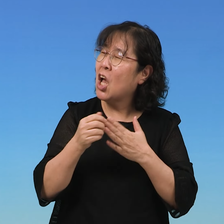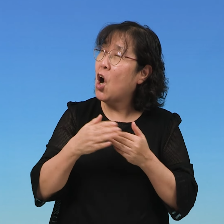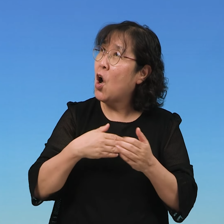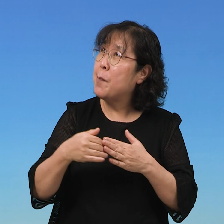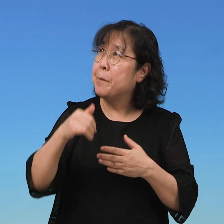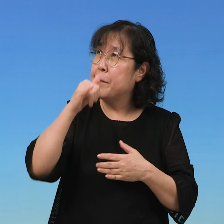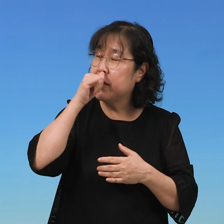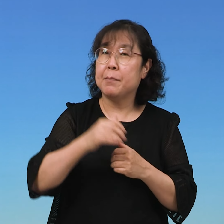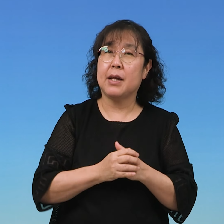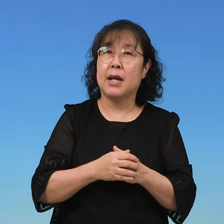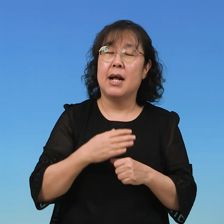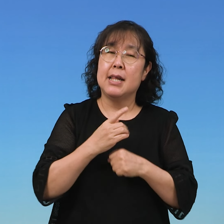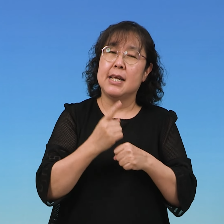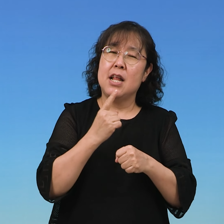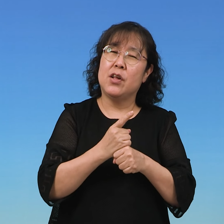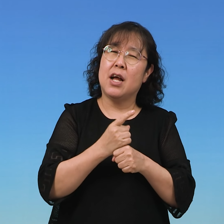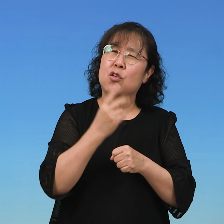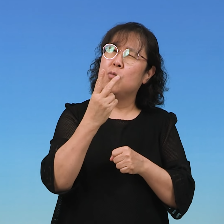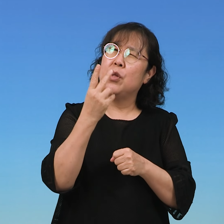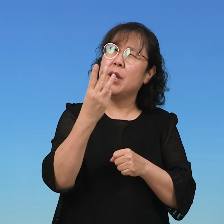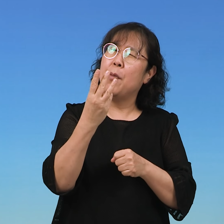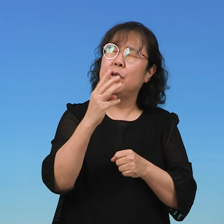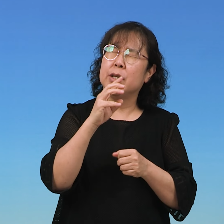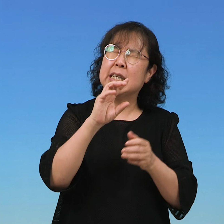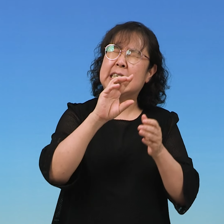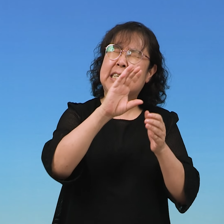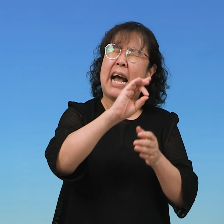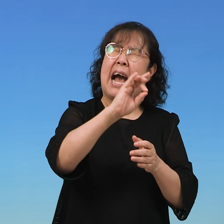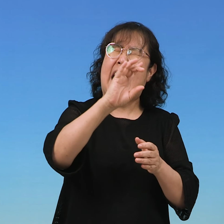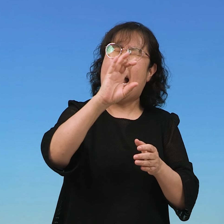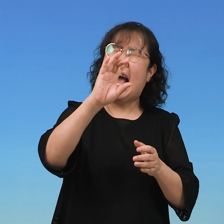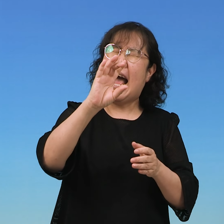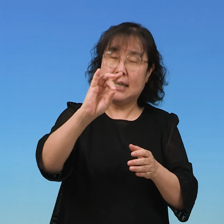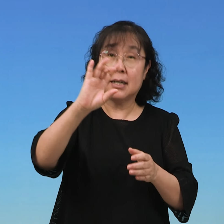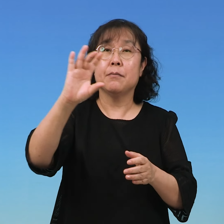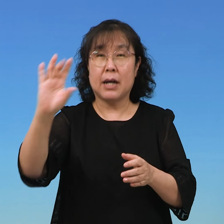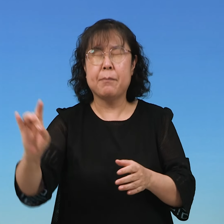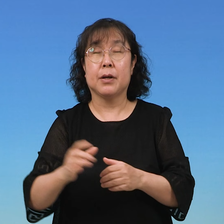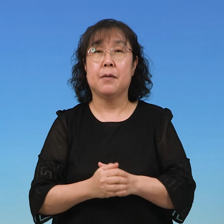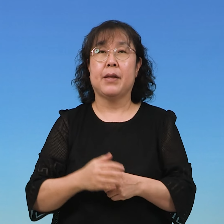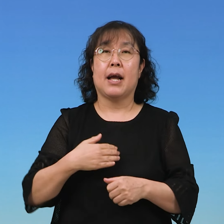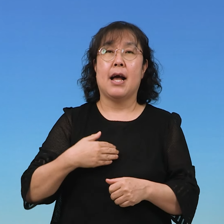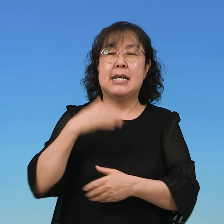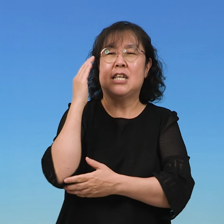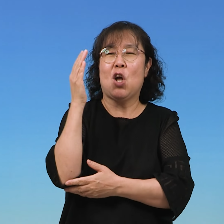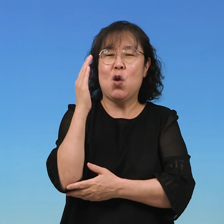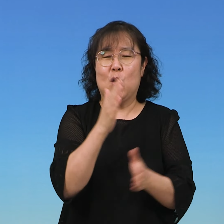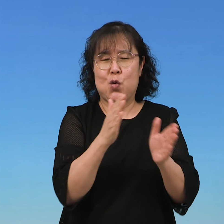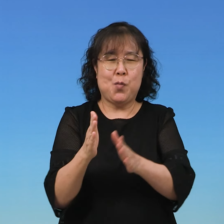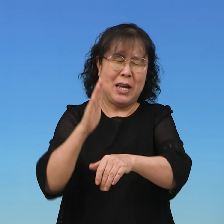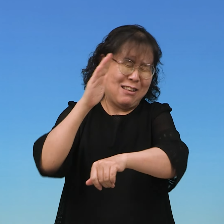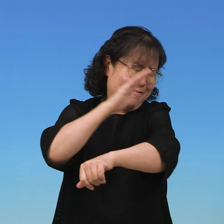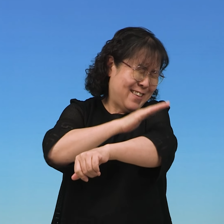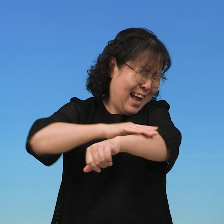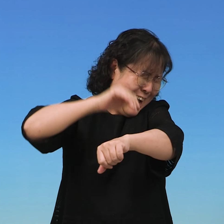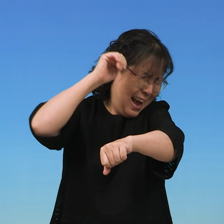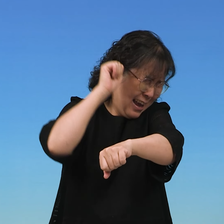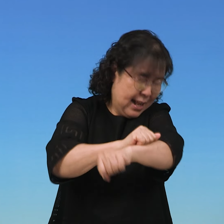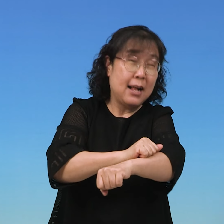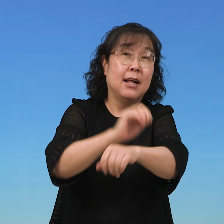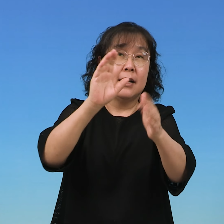1년에 한 두세 번은 이제 말씀 준비가 충만하게 될 때가 있습니다. 그때는 이게 또 이제 제가 아내한테 또